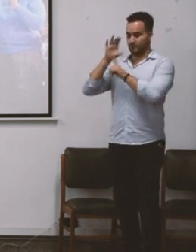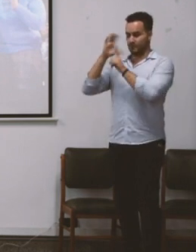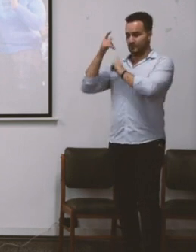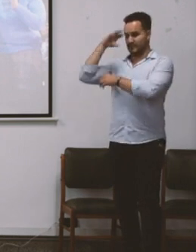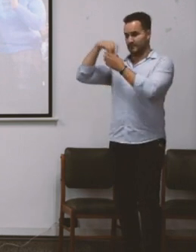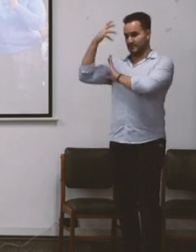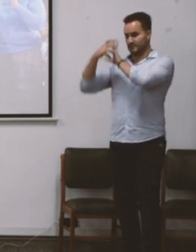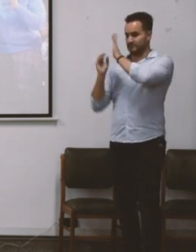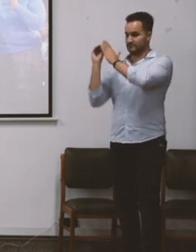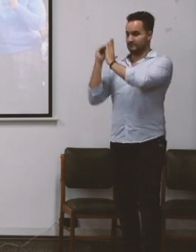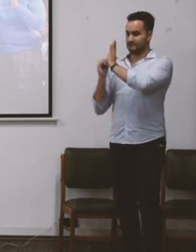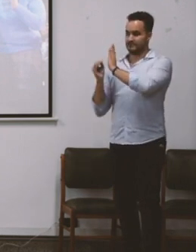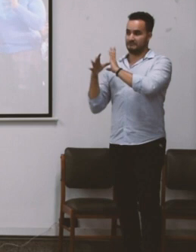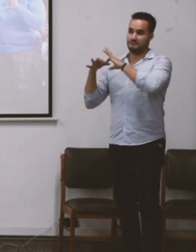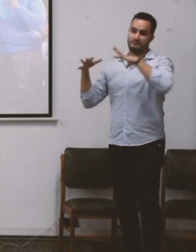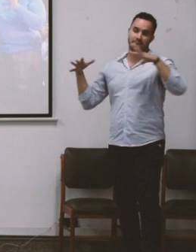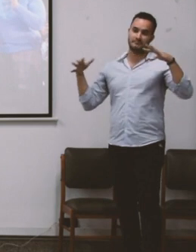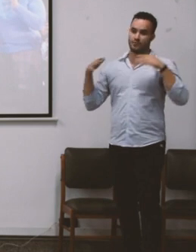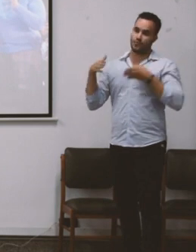sociocultural también,